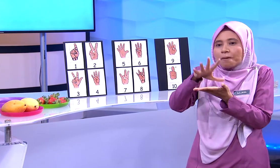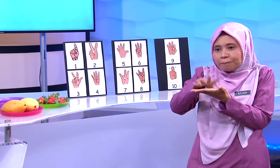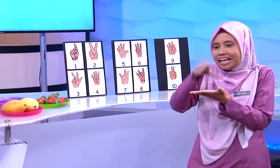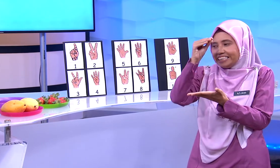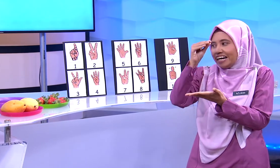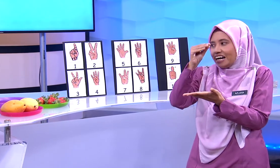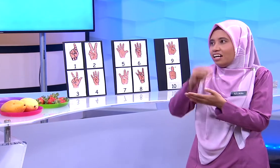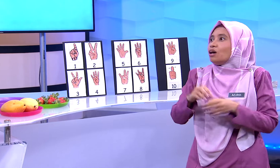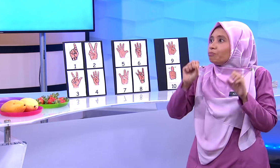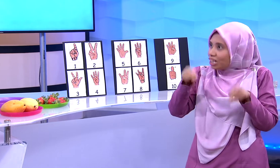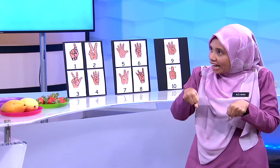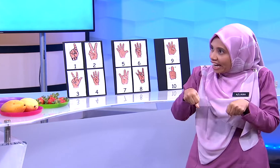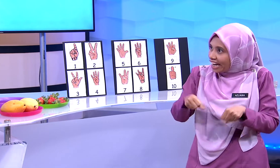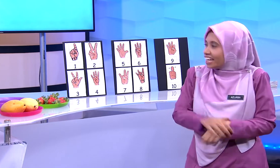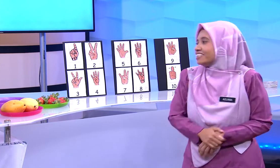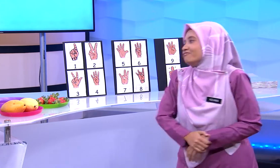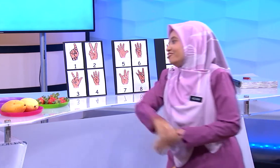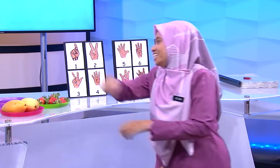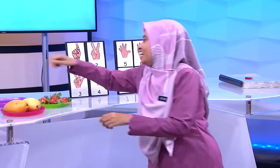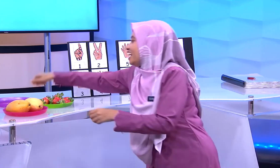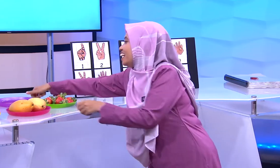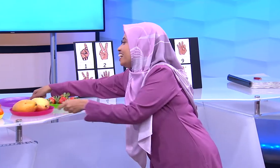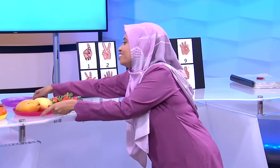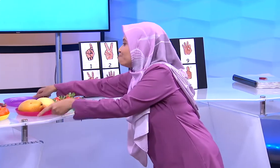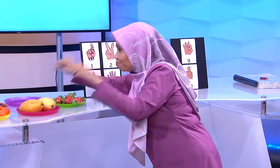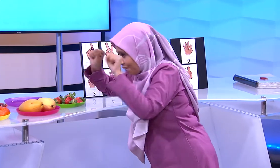belajar aja boleh boleh Oke boleh